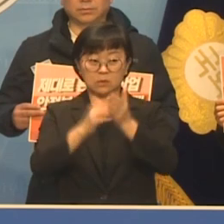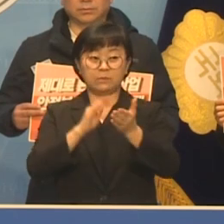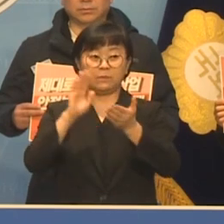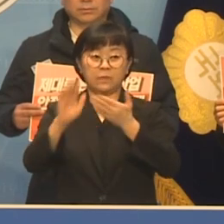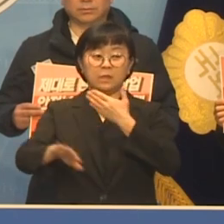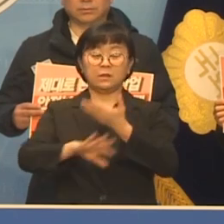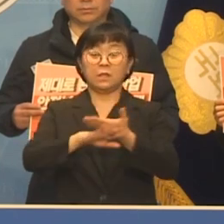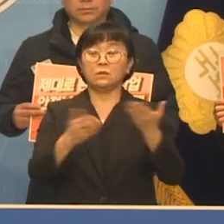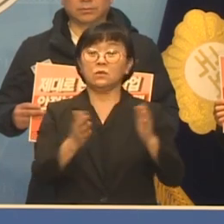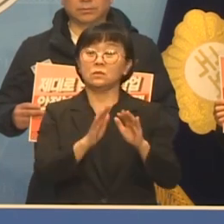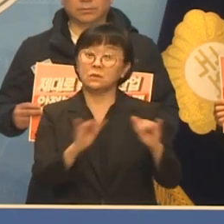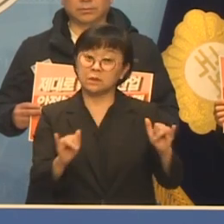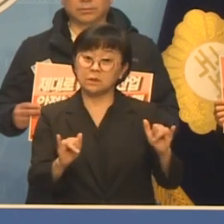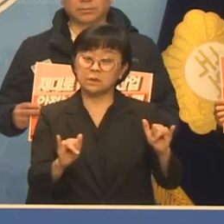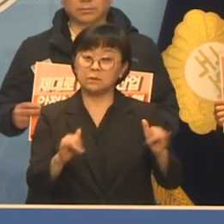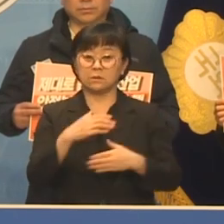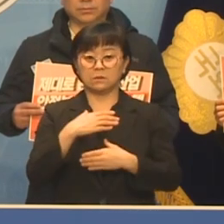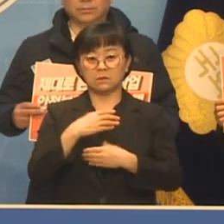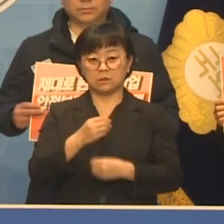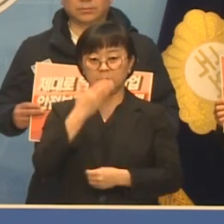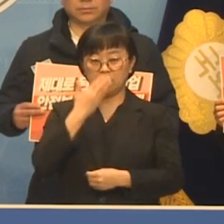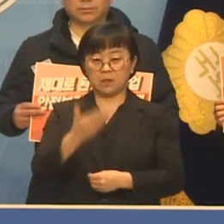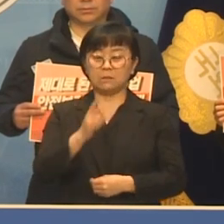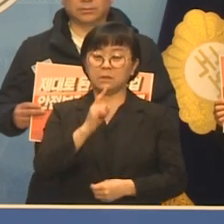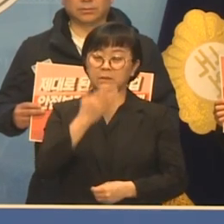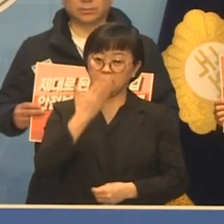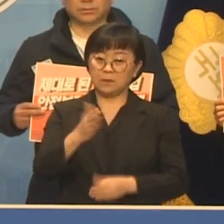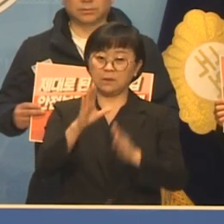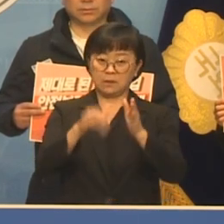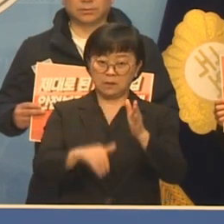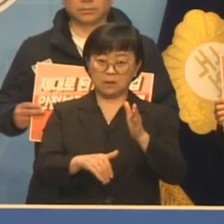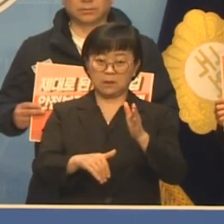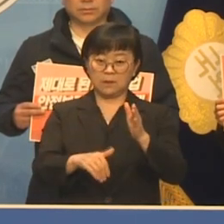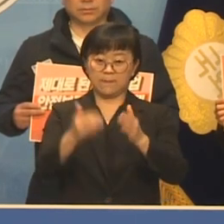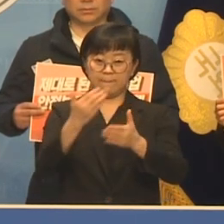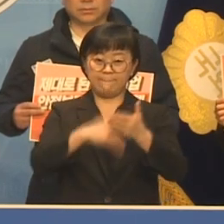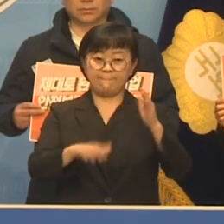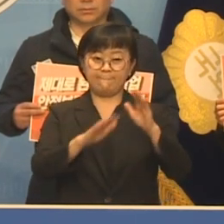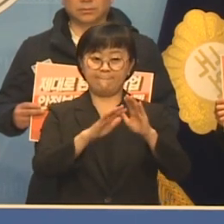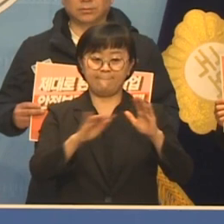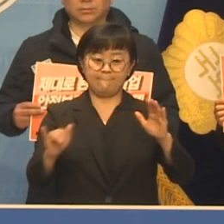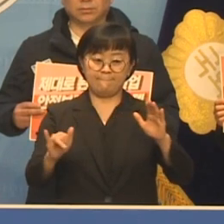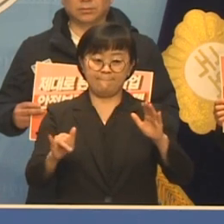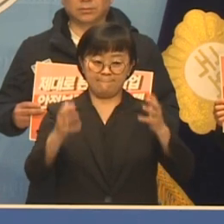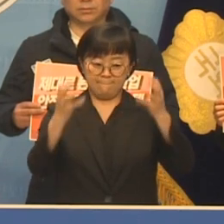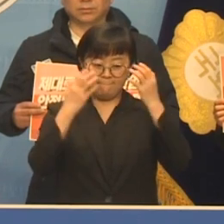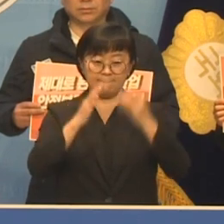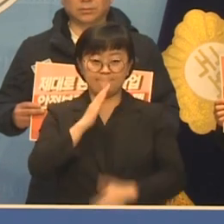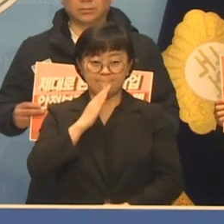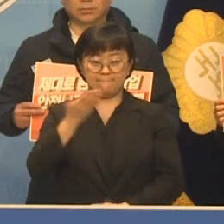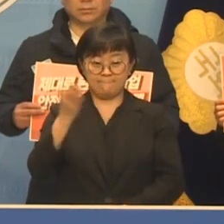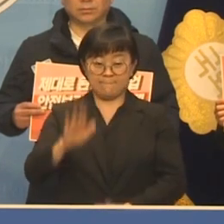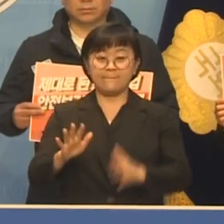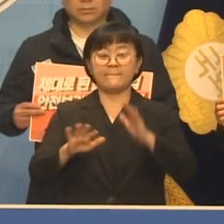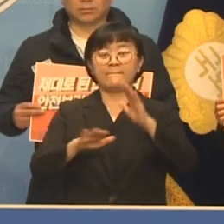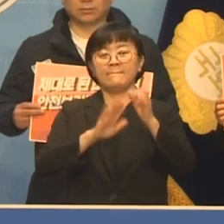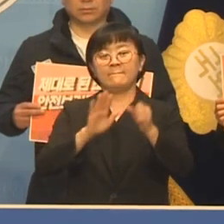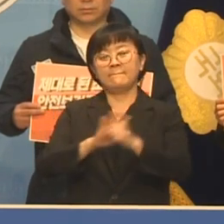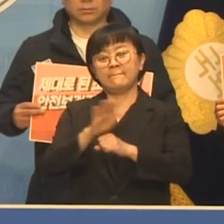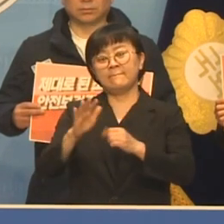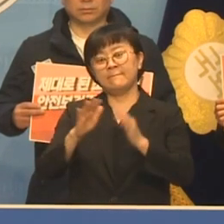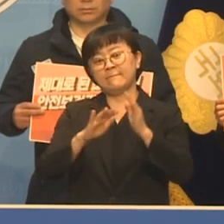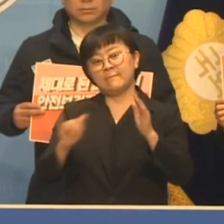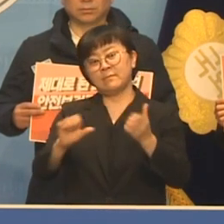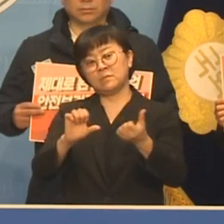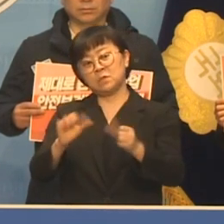다른 노동자들이 안전하게 되었다고 말할 수 있을 때 남겨진 가족들이 고통스럽지만 사랑하는 가족의 죽음